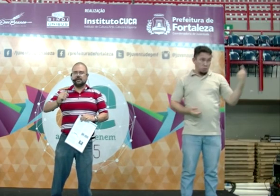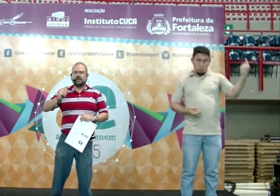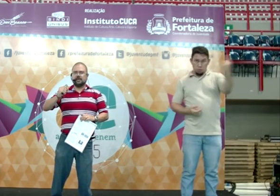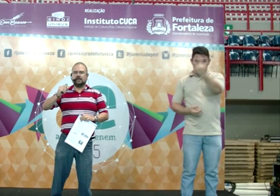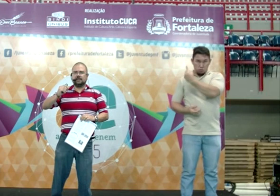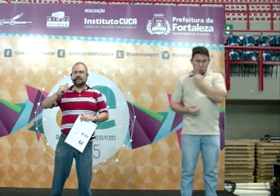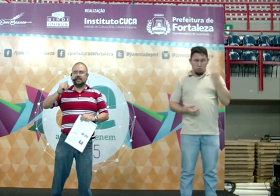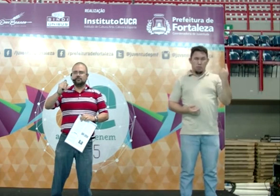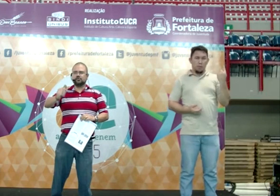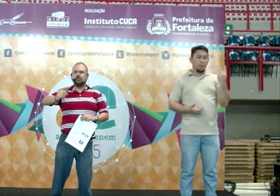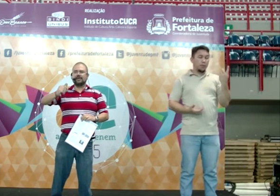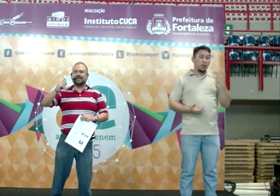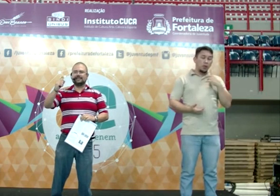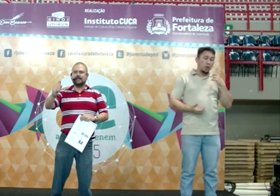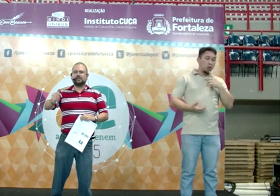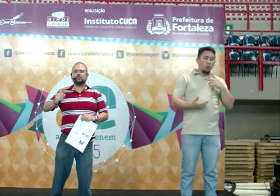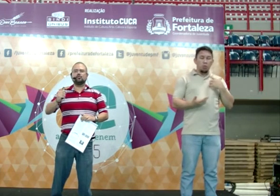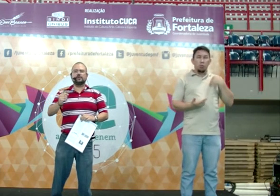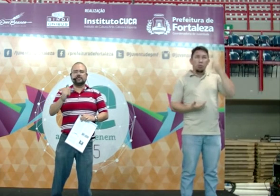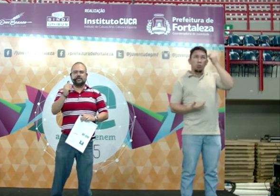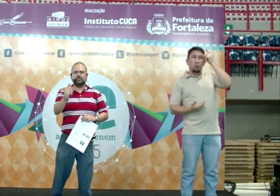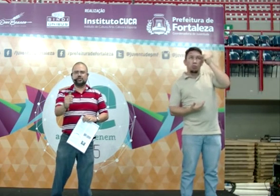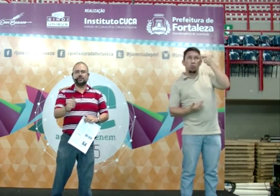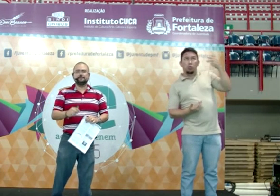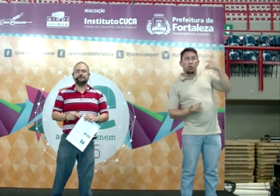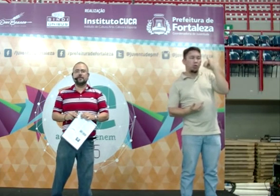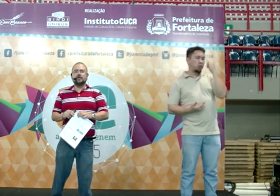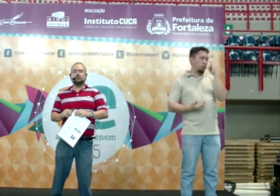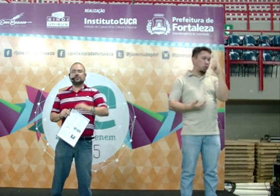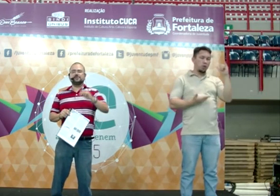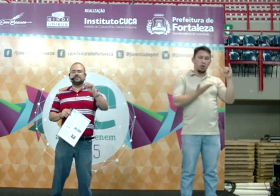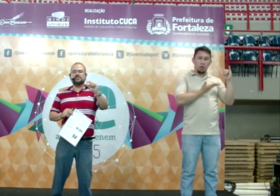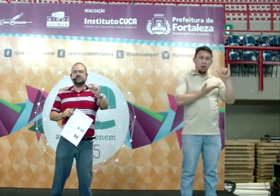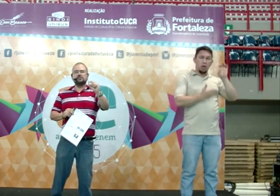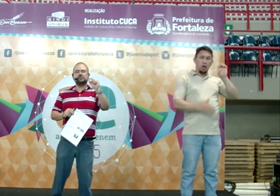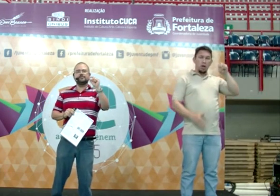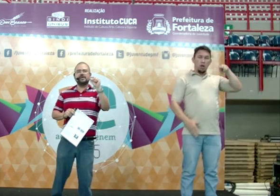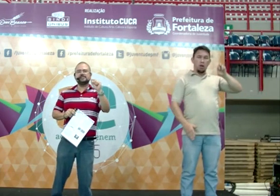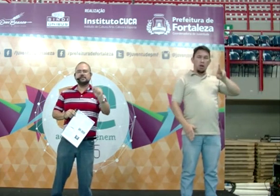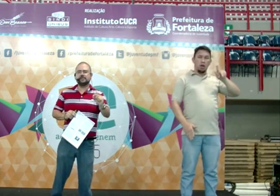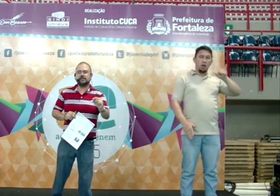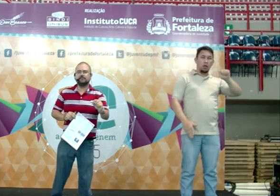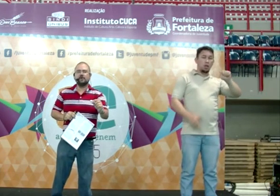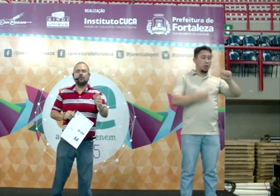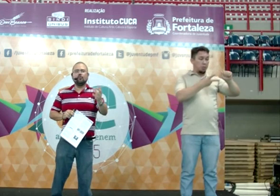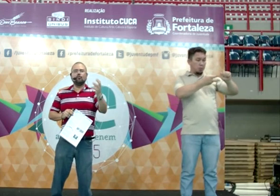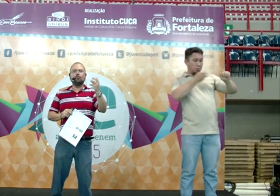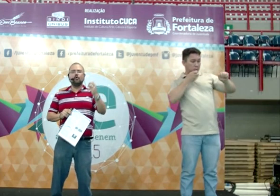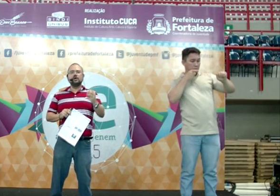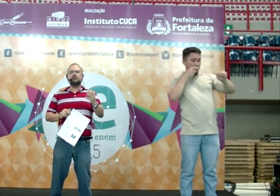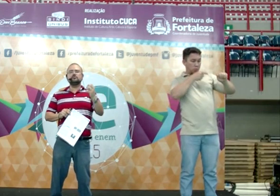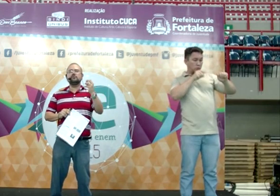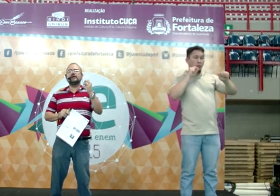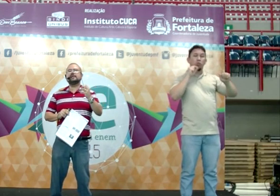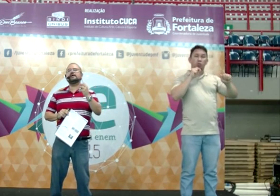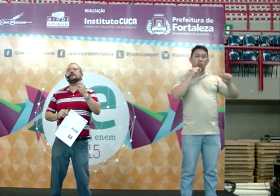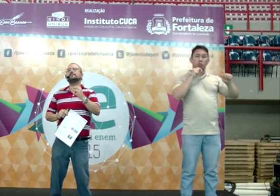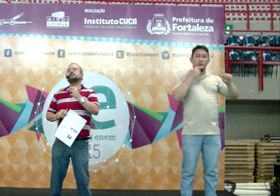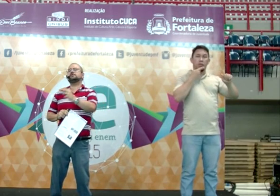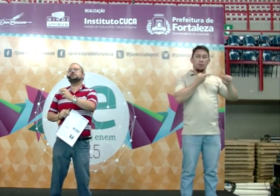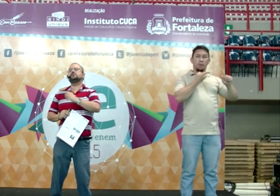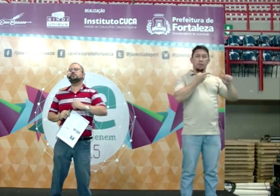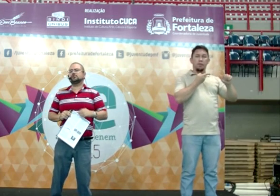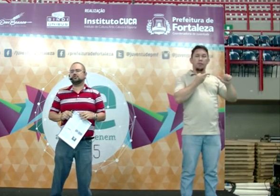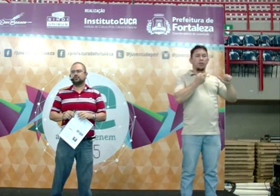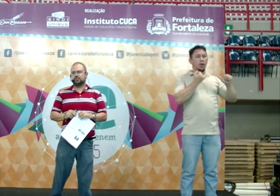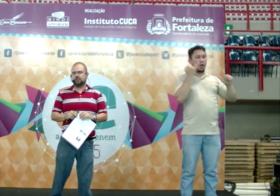nós queremos qualquer ideia sobre energia, nós precisamos perceber o quanto ela